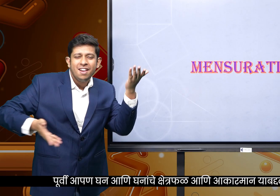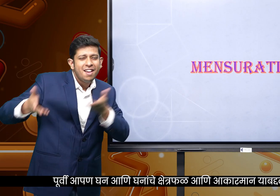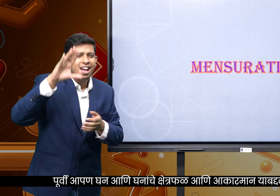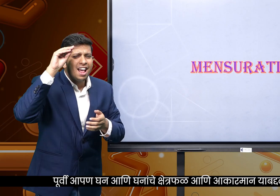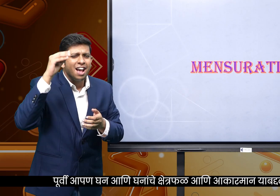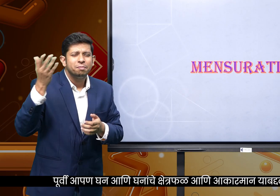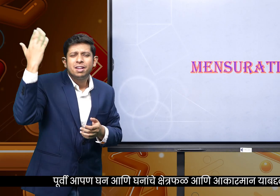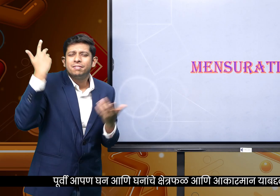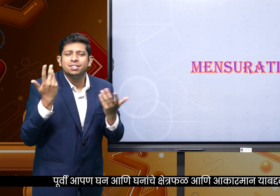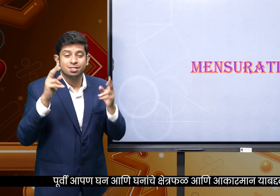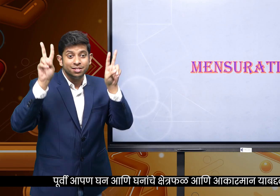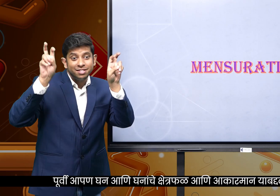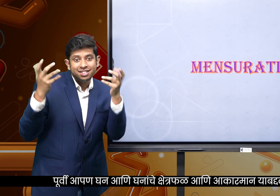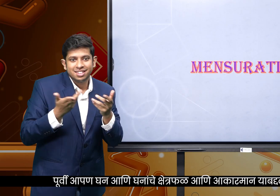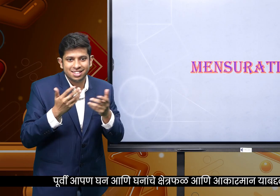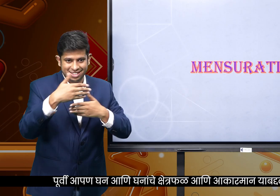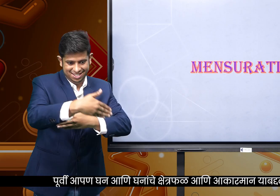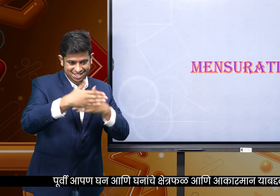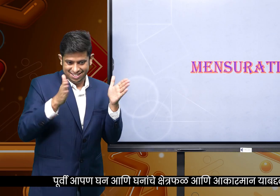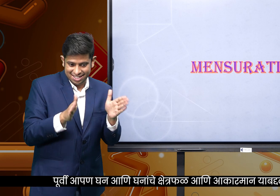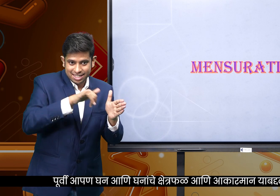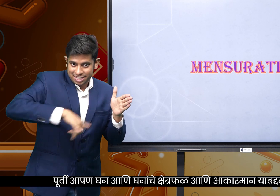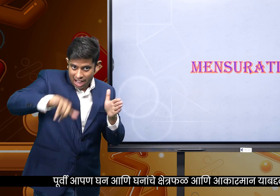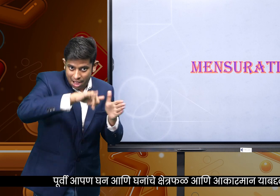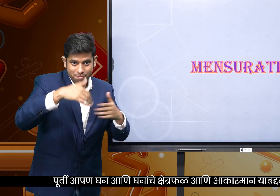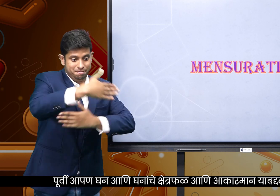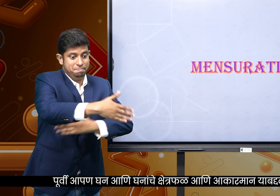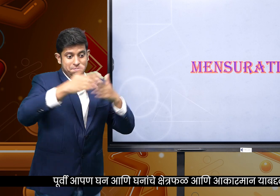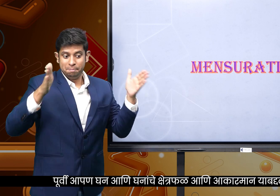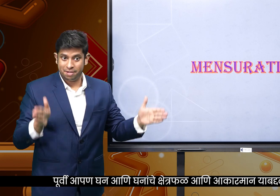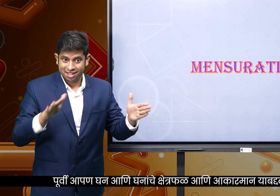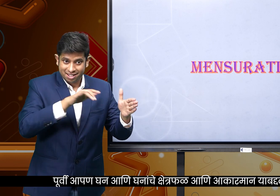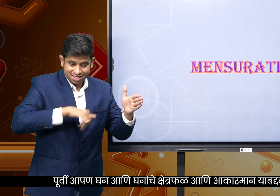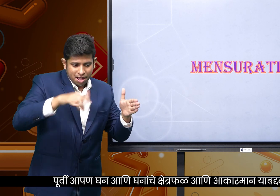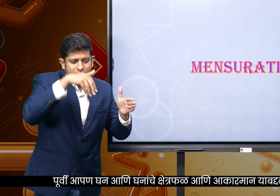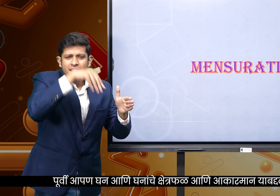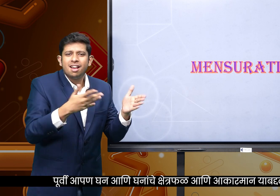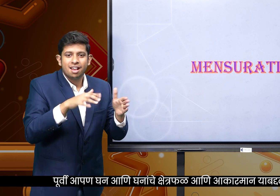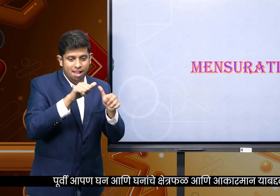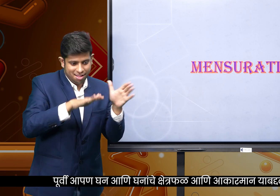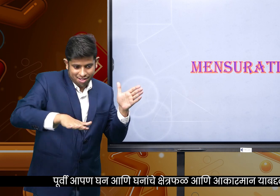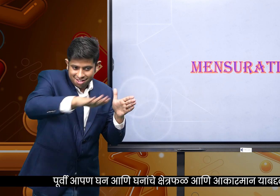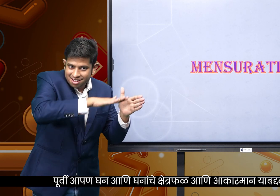पूर्वी आपण घन आणि घनांचे क्षेत्रफळ आणि आकारमान याबद्दल शिकलो होतो।